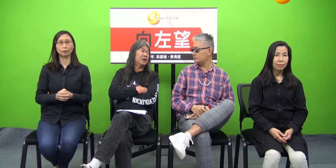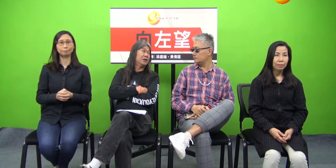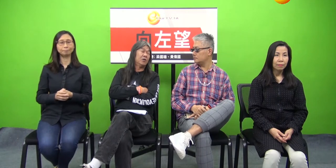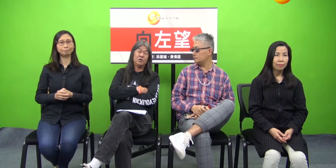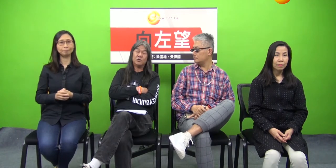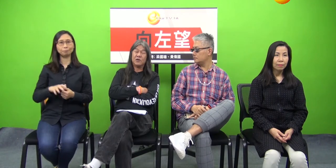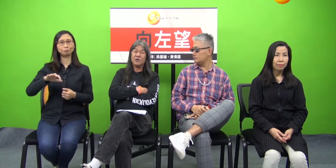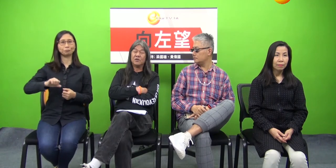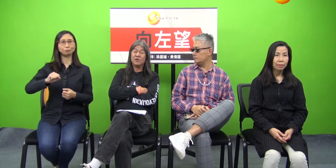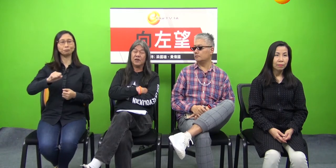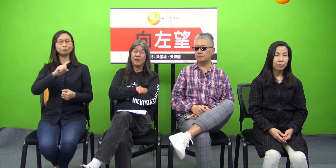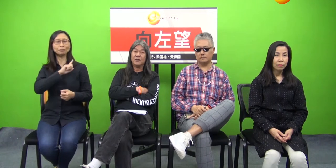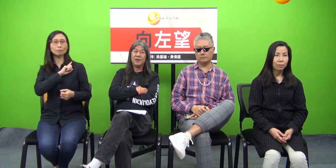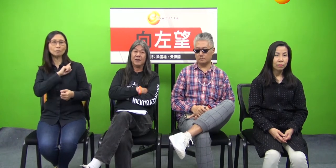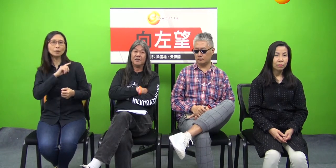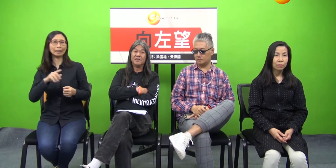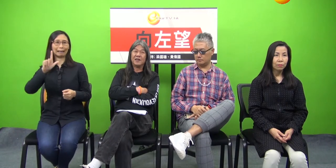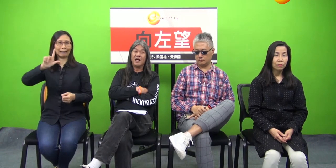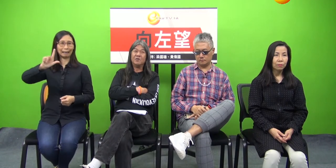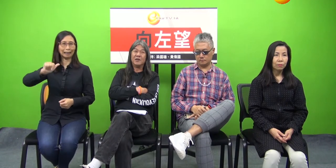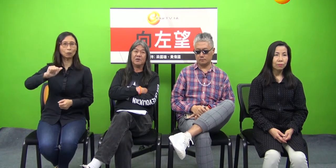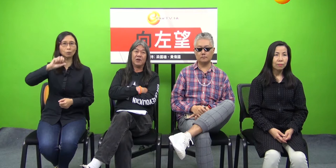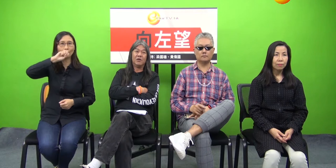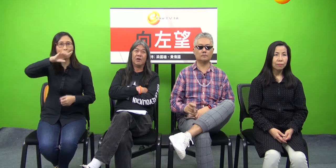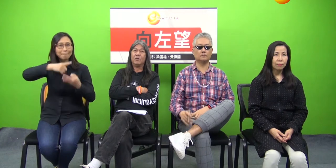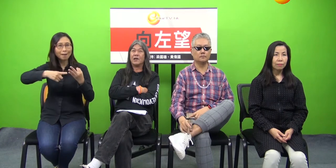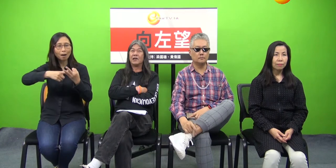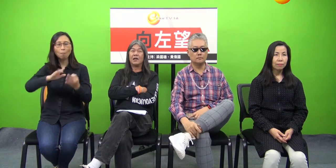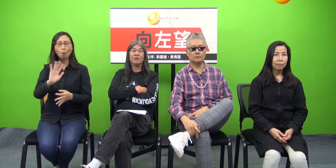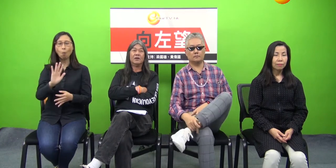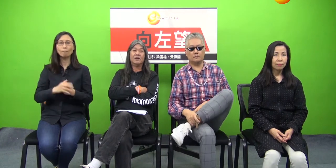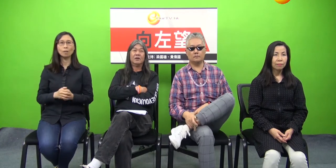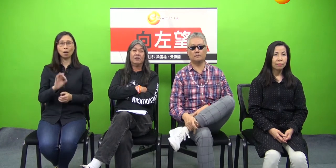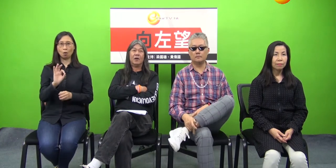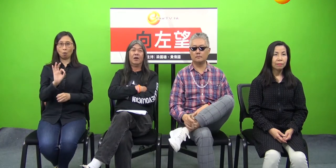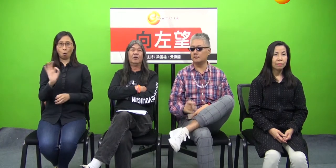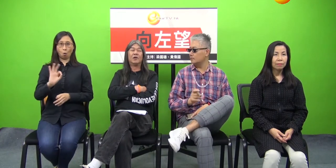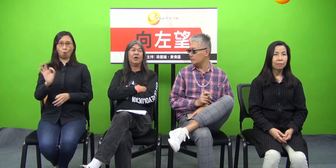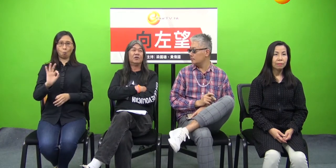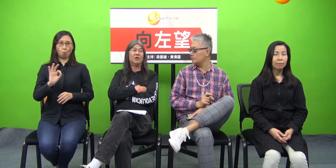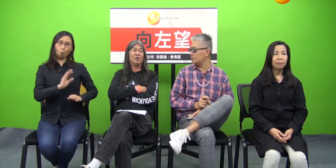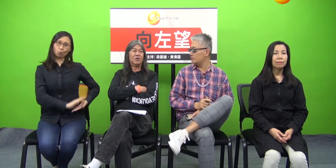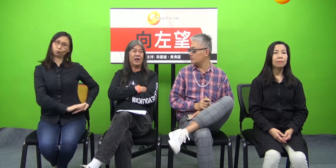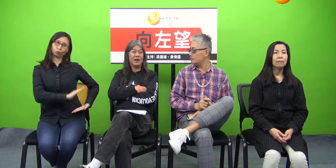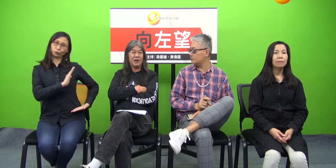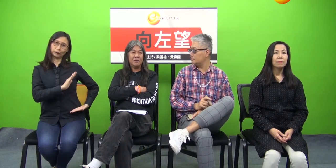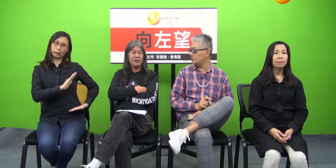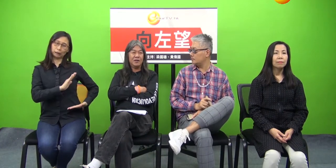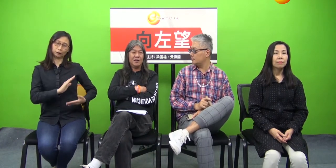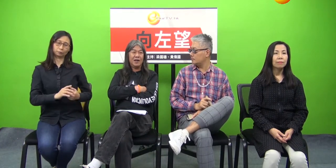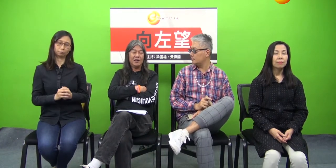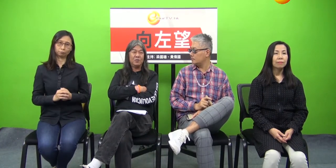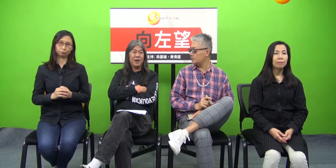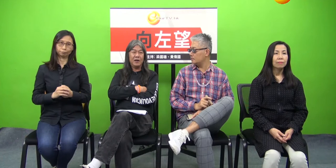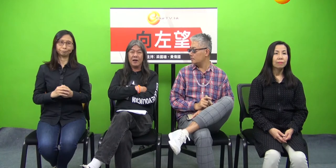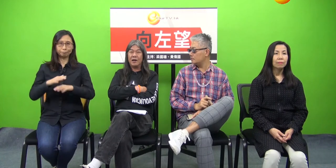用回自己老祖宗的術語呢？是不是？真的搞不定。如果你說無產階級，哇，有沒有搞錯啊？無產階級